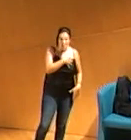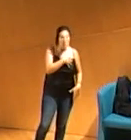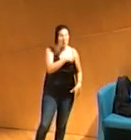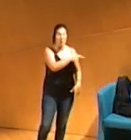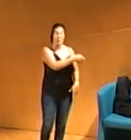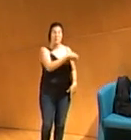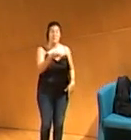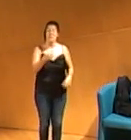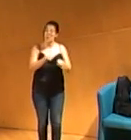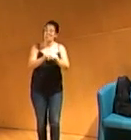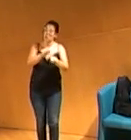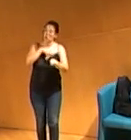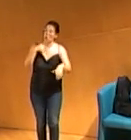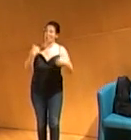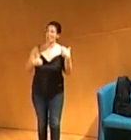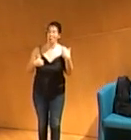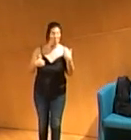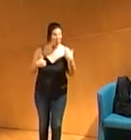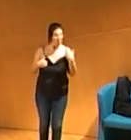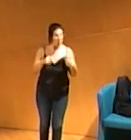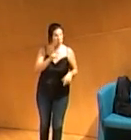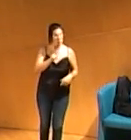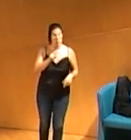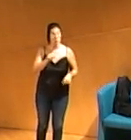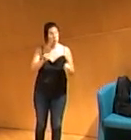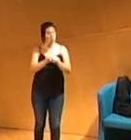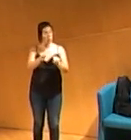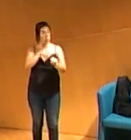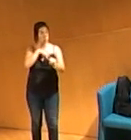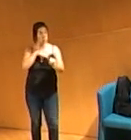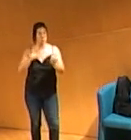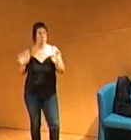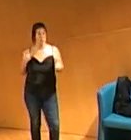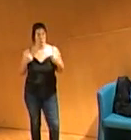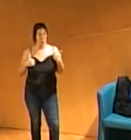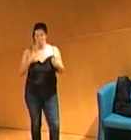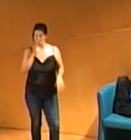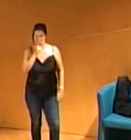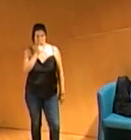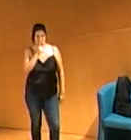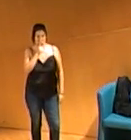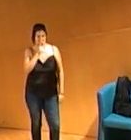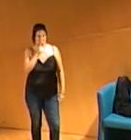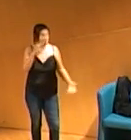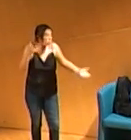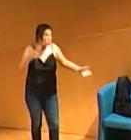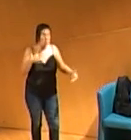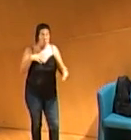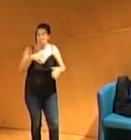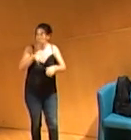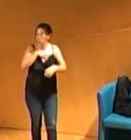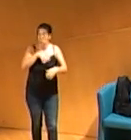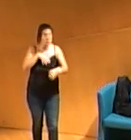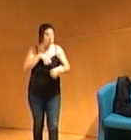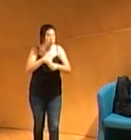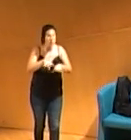est handicapée ». Ils disent « Géraldine, c'est ma sœur, point ». C'est-à-dire, ils sont de cette famille-là, où il y a, c'est pas de